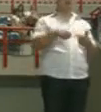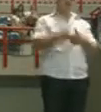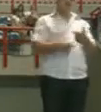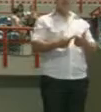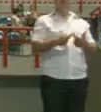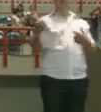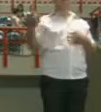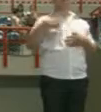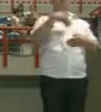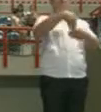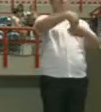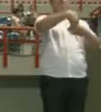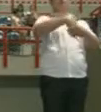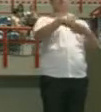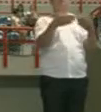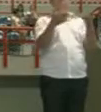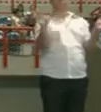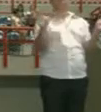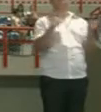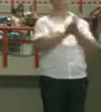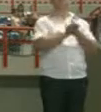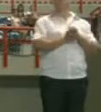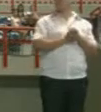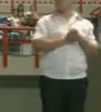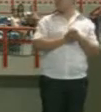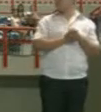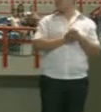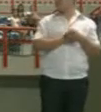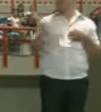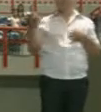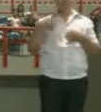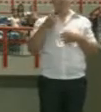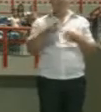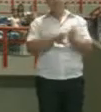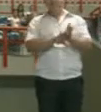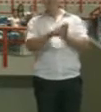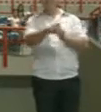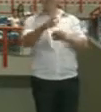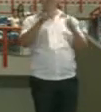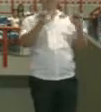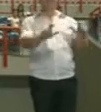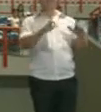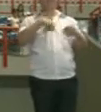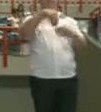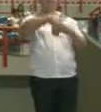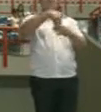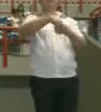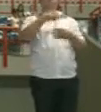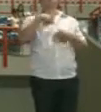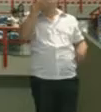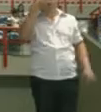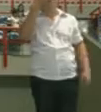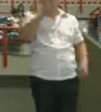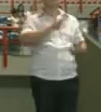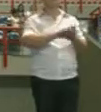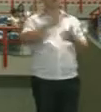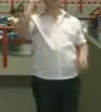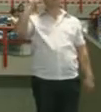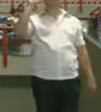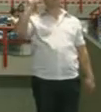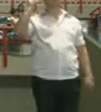O voto é aberto. Isso quer dizer o quê? Eu chego no local de votação e tenho que falar o meu